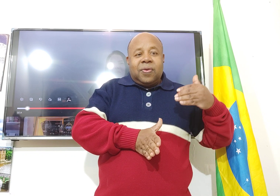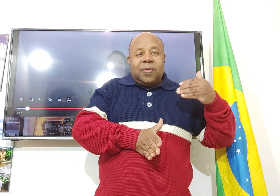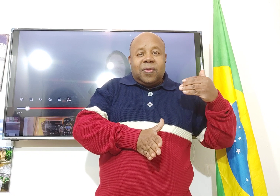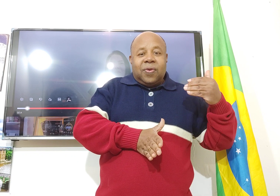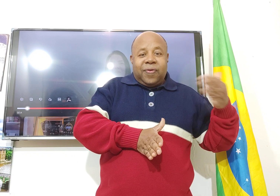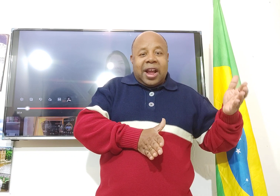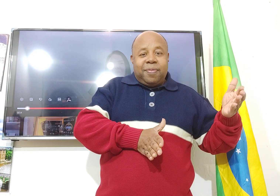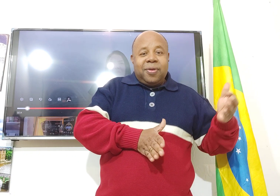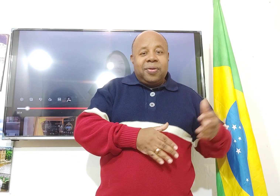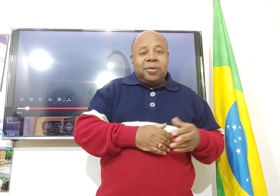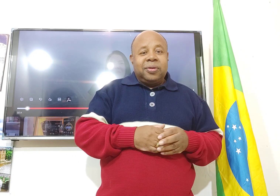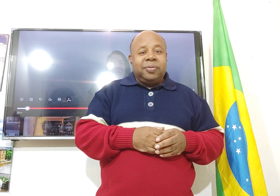o verbo.